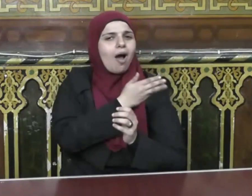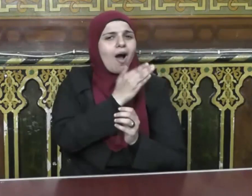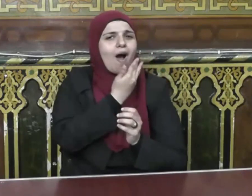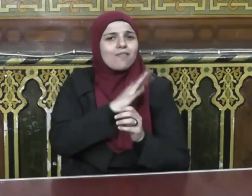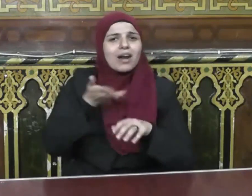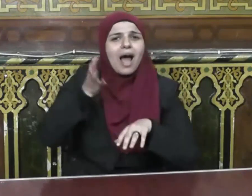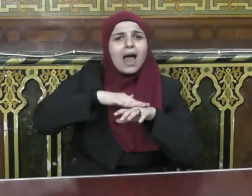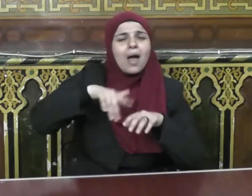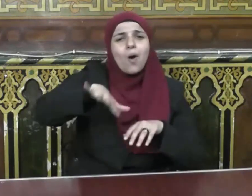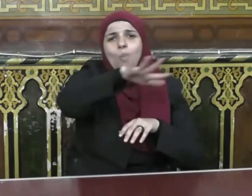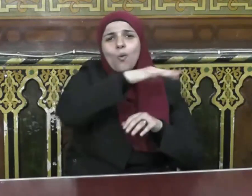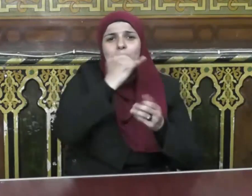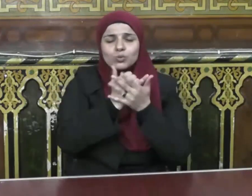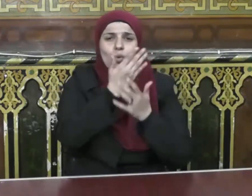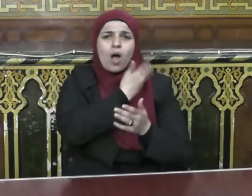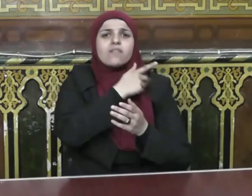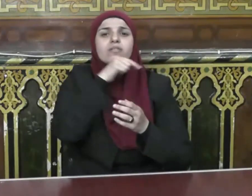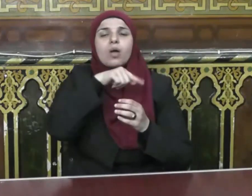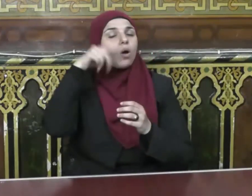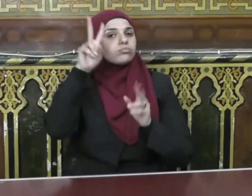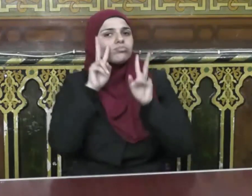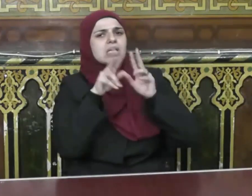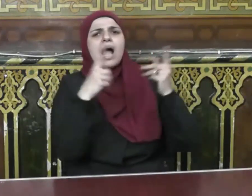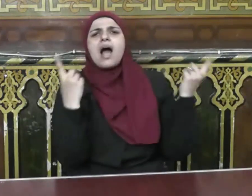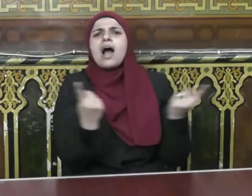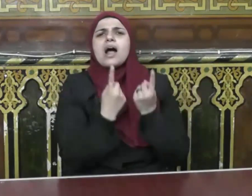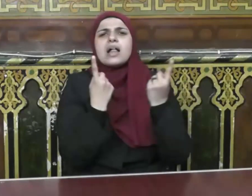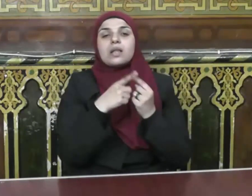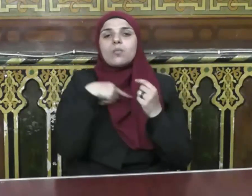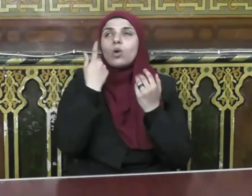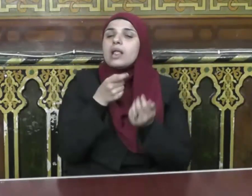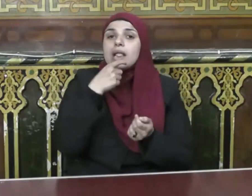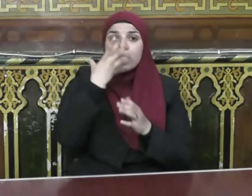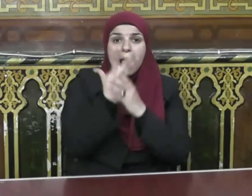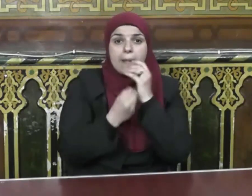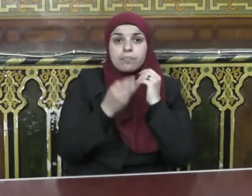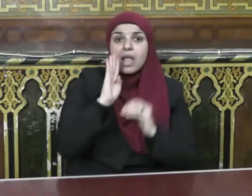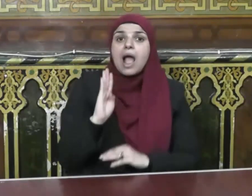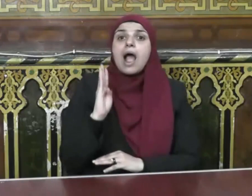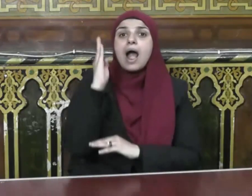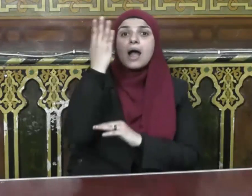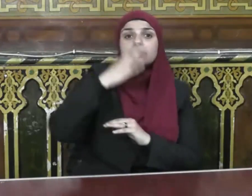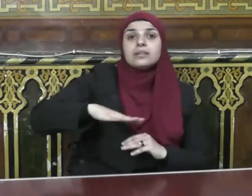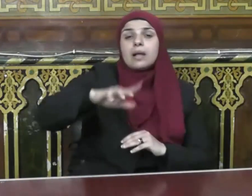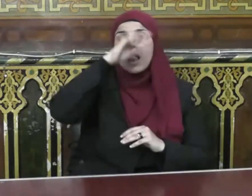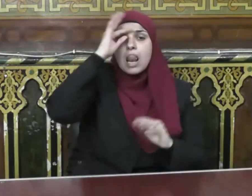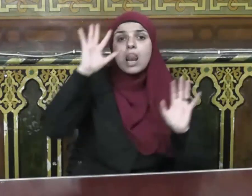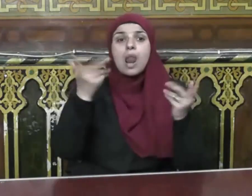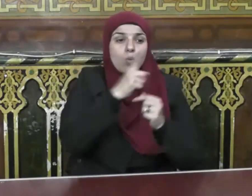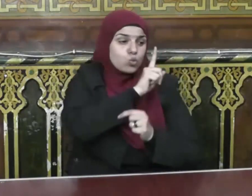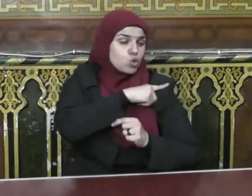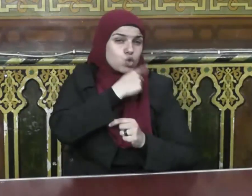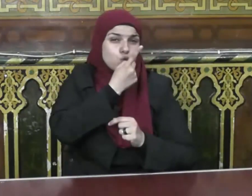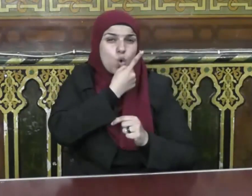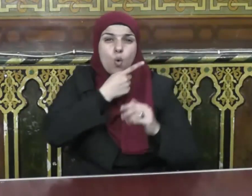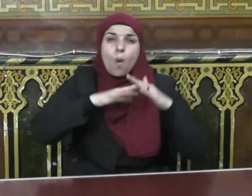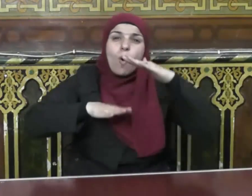ما كان فيك ولا أبالي. يا ابن آدم، لو بلغت ذنوبك عنان السماء